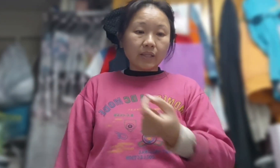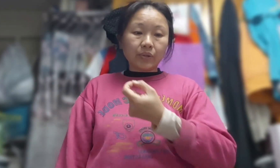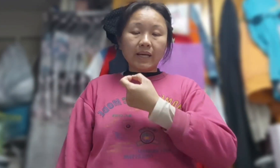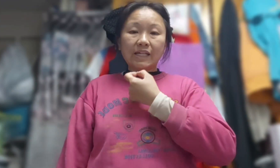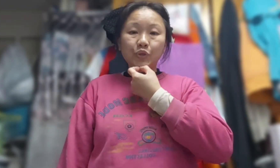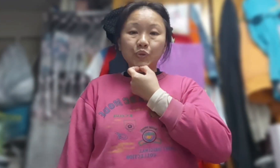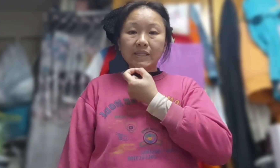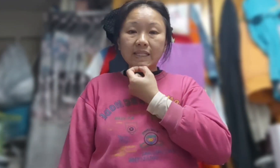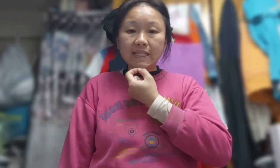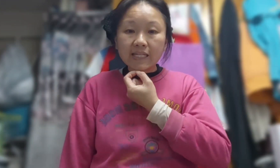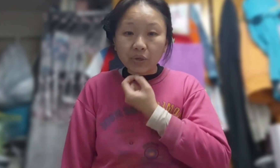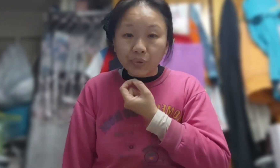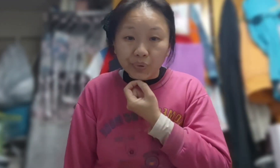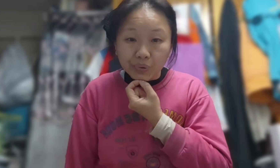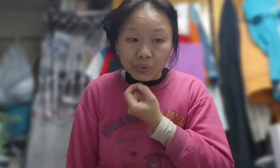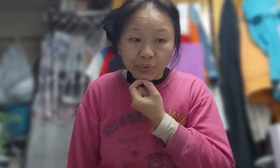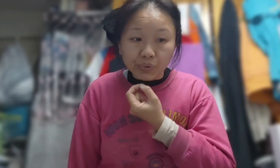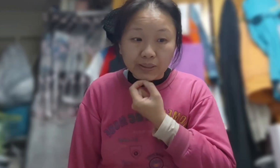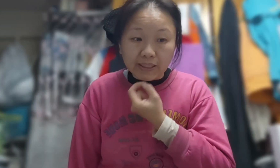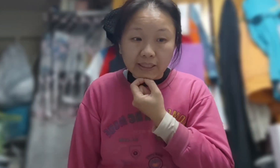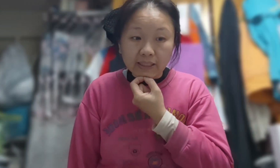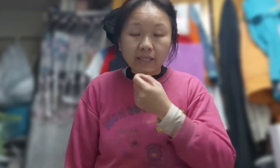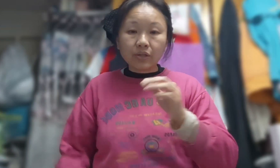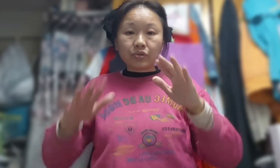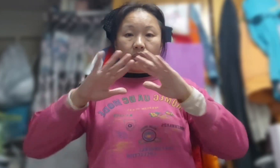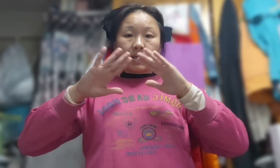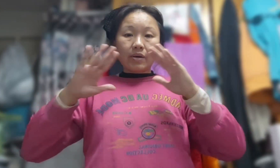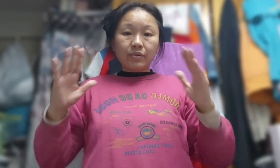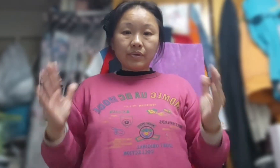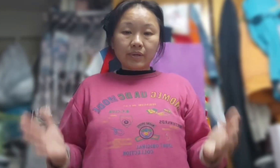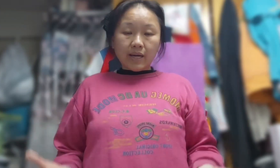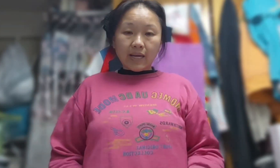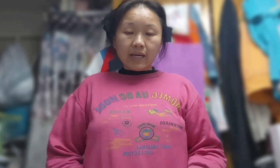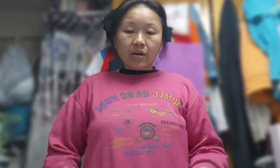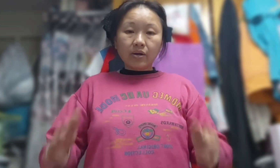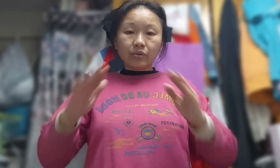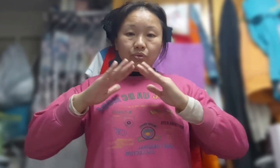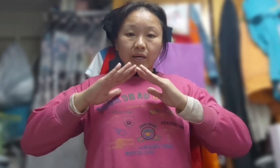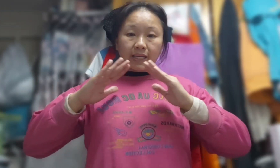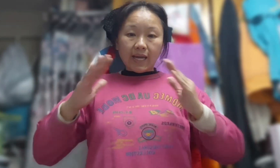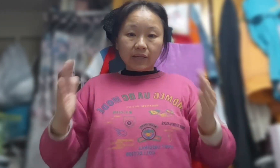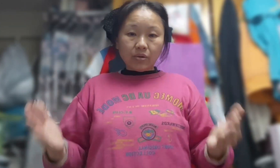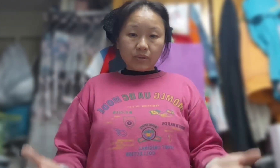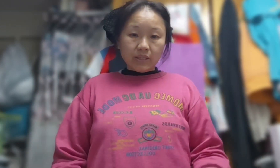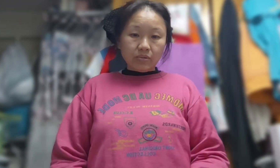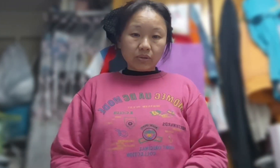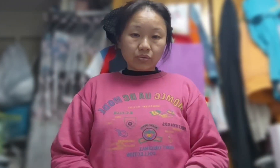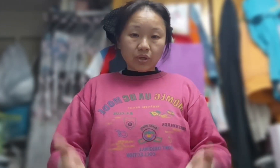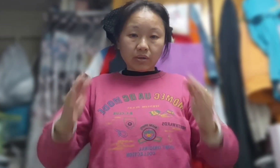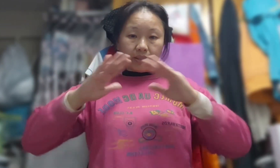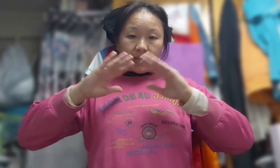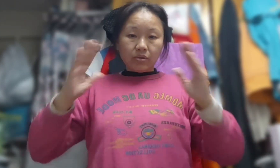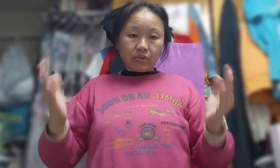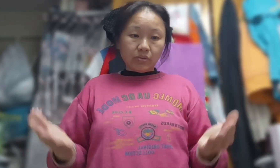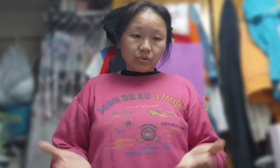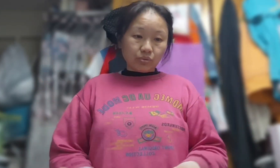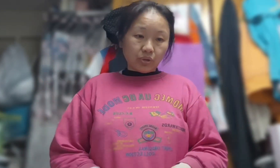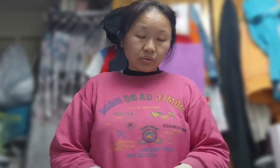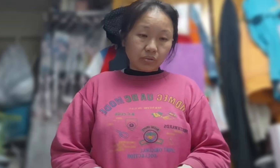句係願意，一個圈圈，願意所有，係啦，一個動作係頸同腰嘅動作，頸同腰嘅動作代